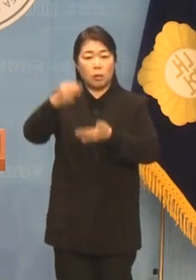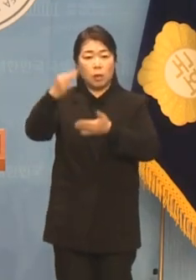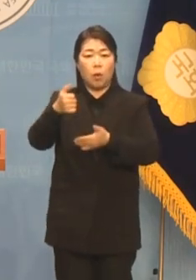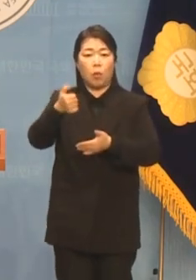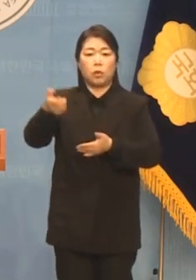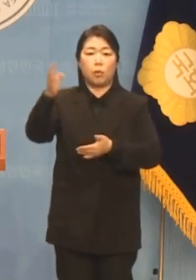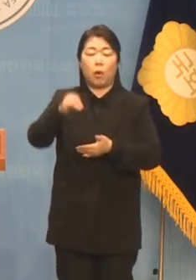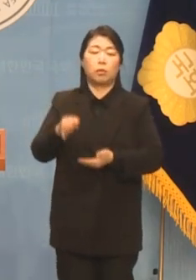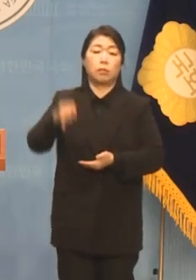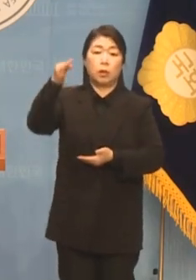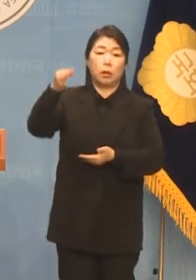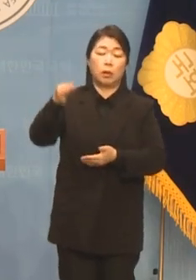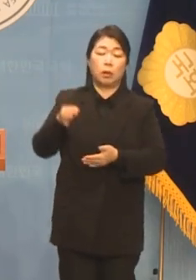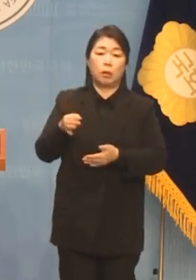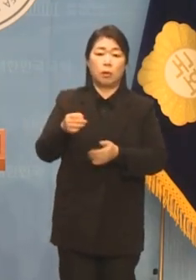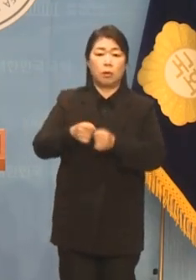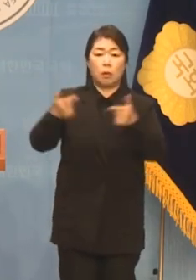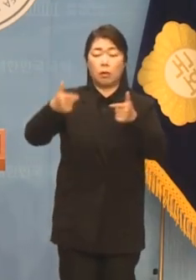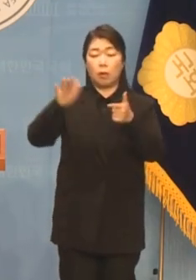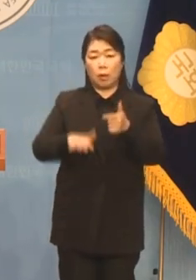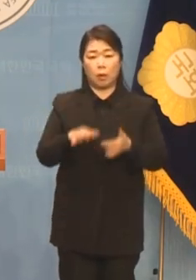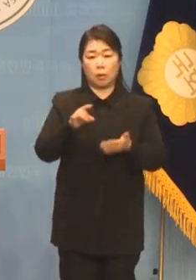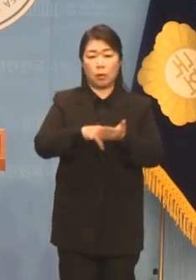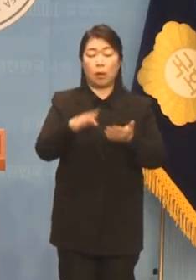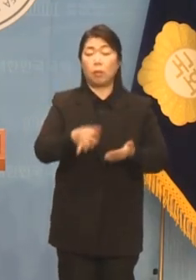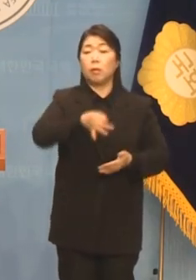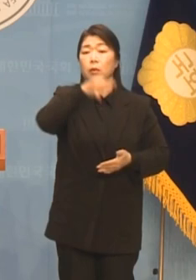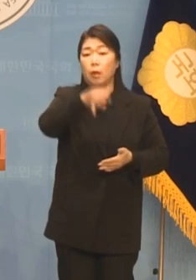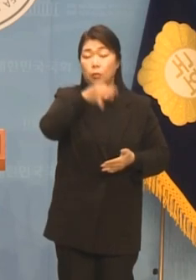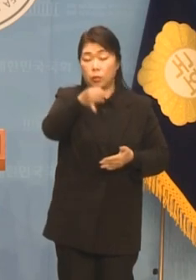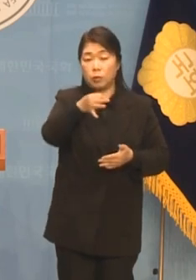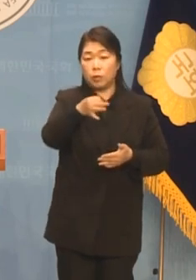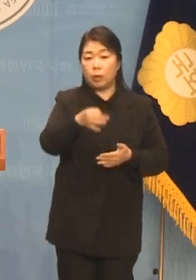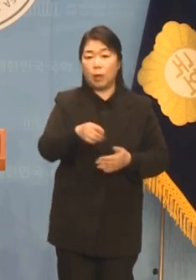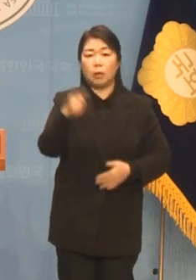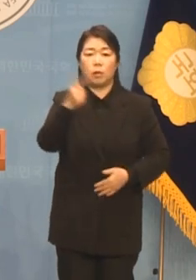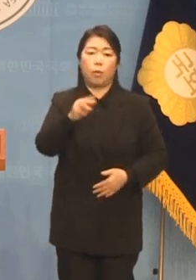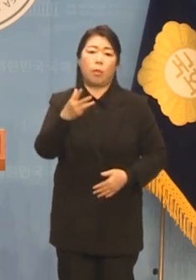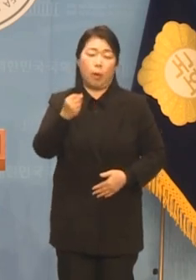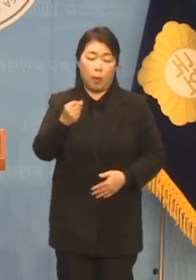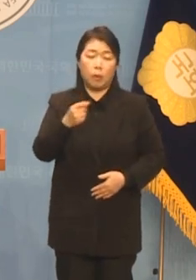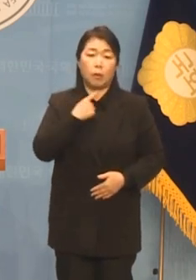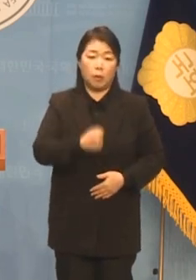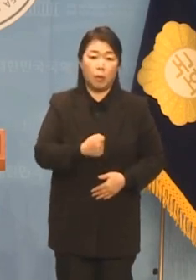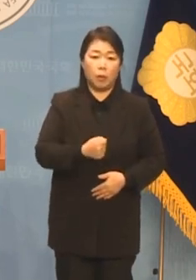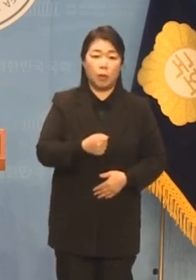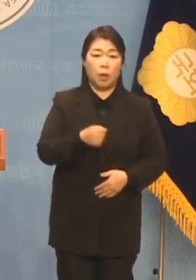불가 18만의 불과한 경기용인 이상식